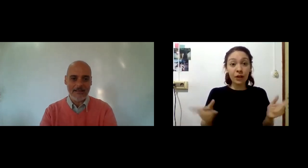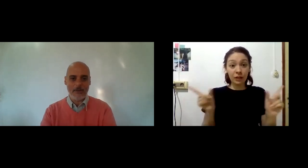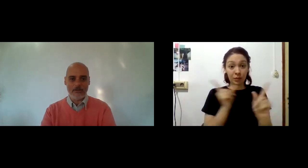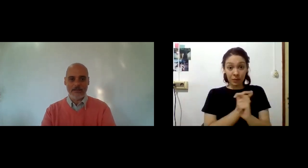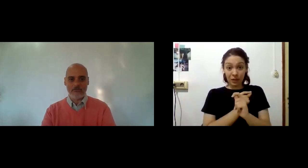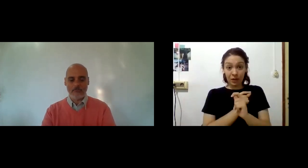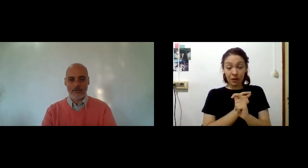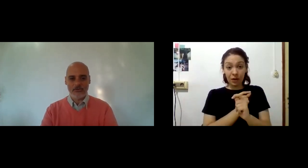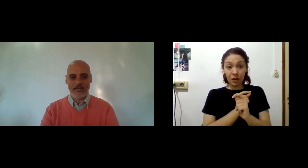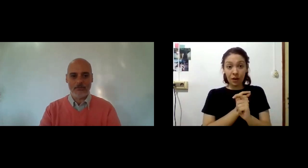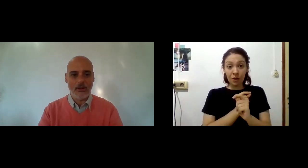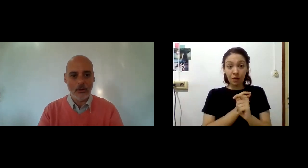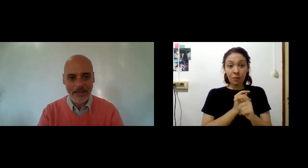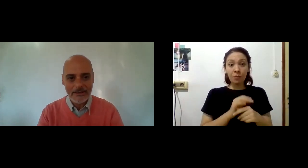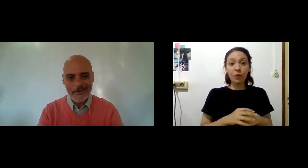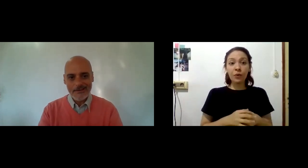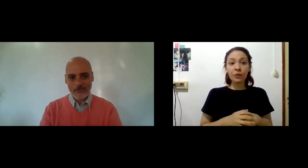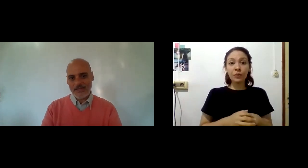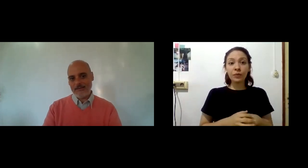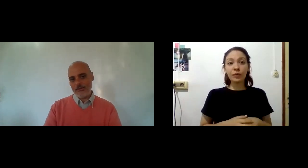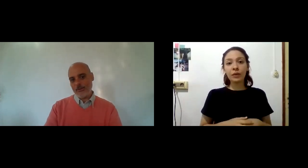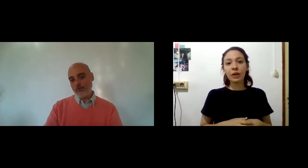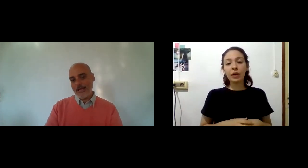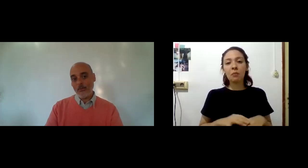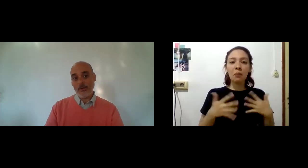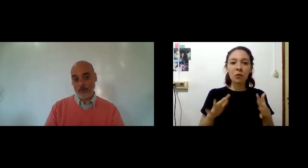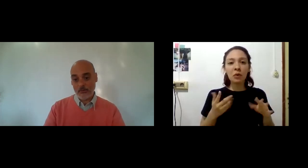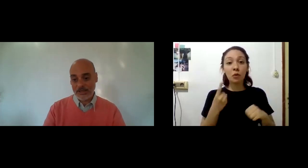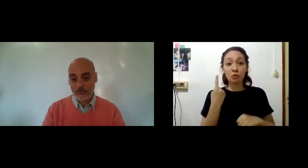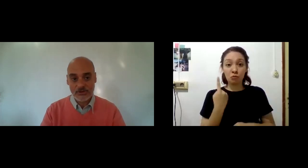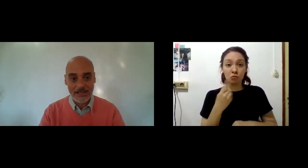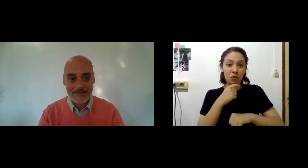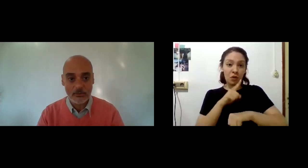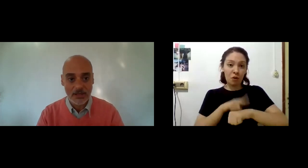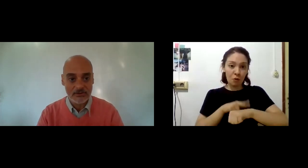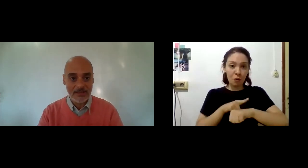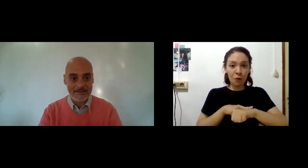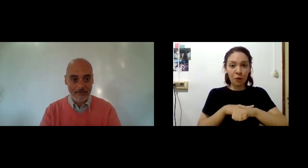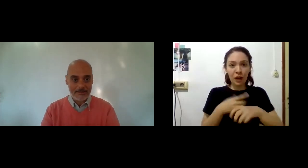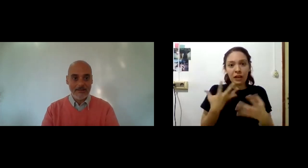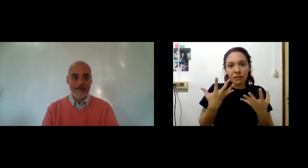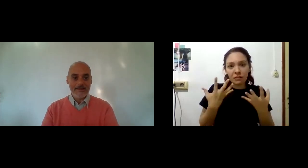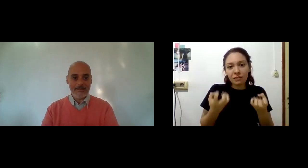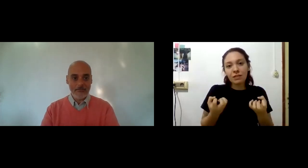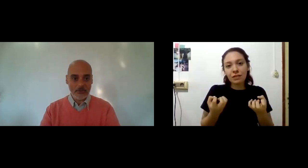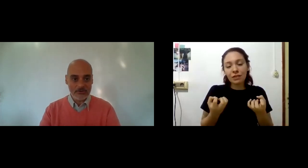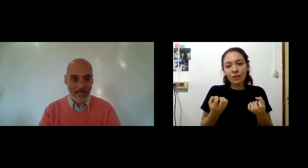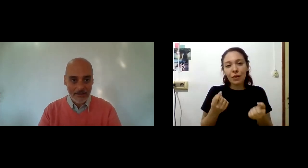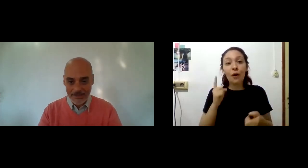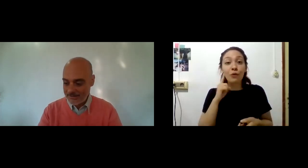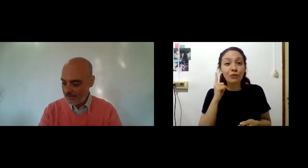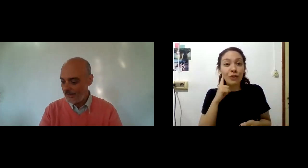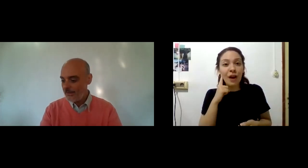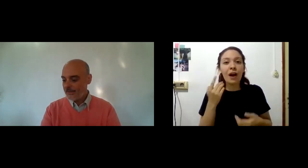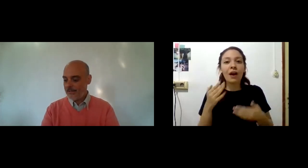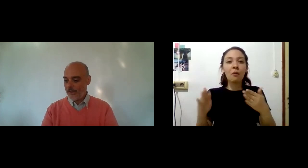la idea, bueno, es más o menos tenemos una hora. Yo quería no ser muy largo porque, bueno, me gustaría escucharlas y escucharlos a ustedes, saber qué quieren